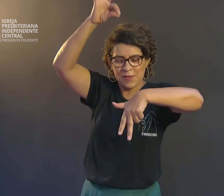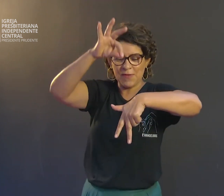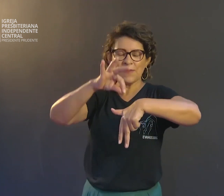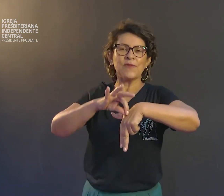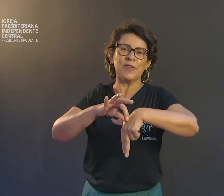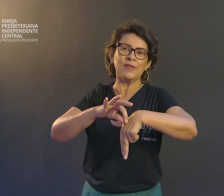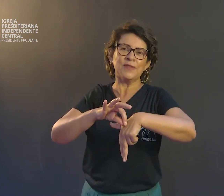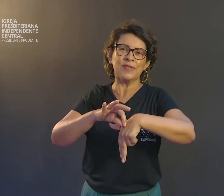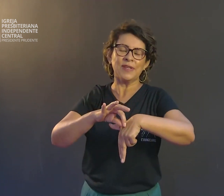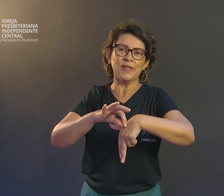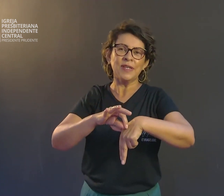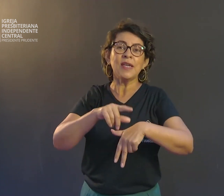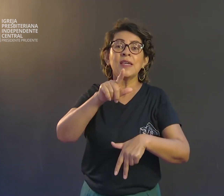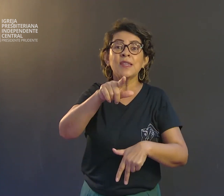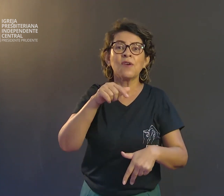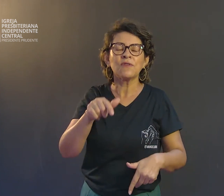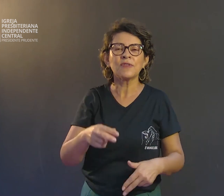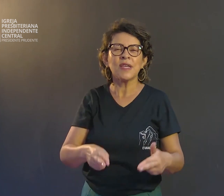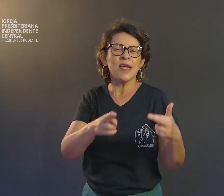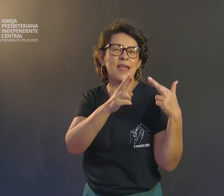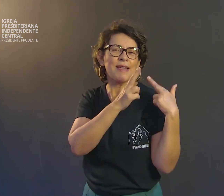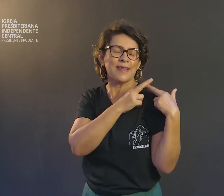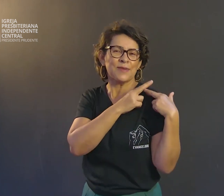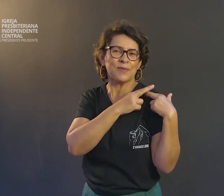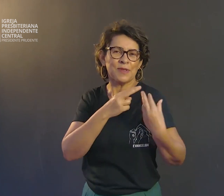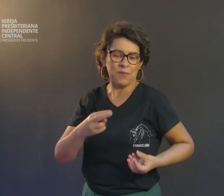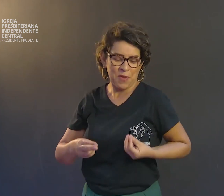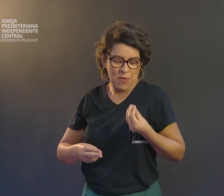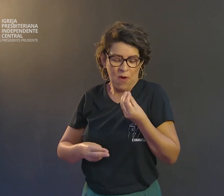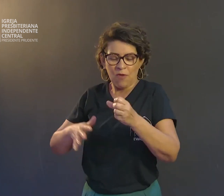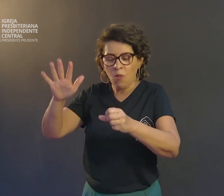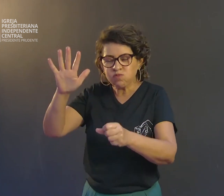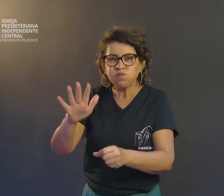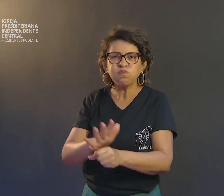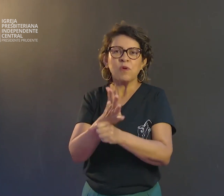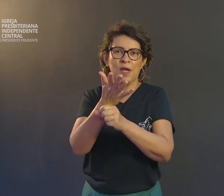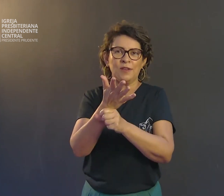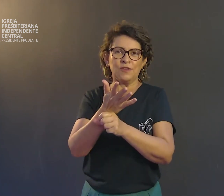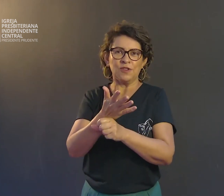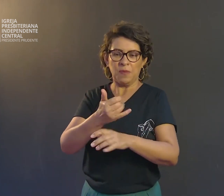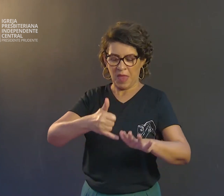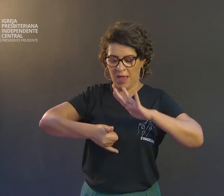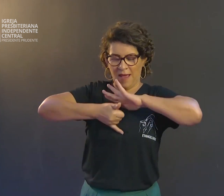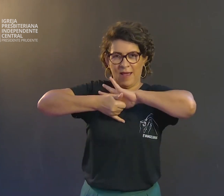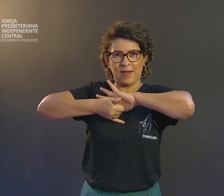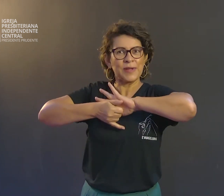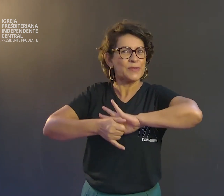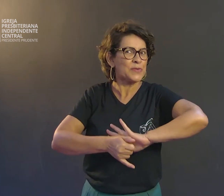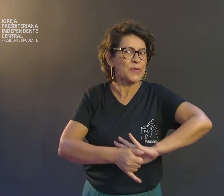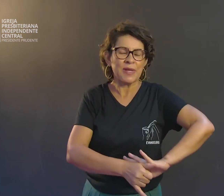a você agora encher-se dele, esvaziando-se de si mesmo. Você pode aprender a ouvir